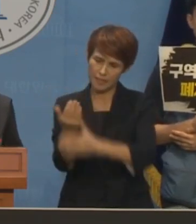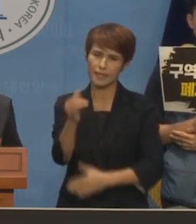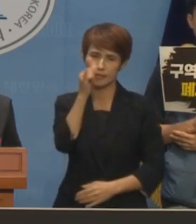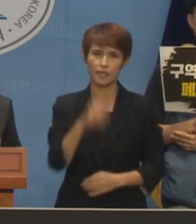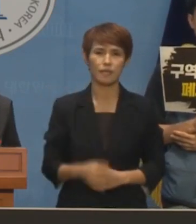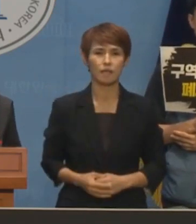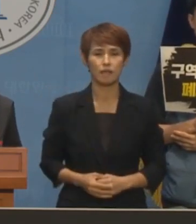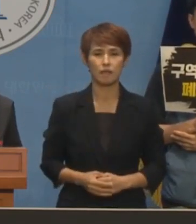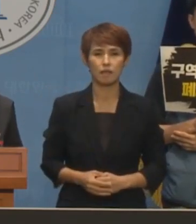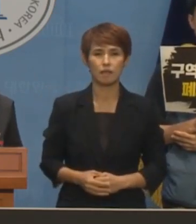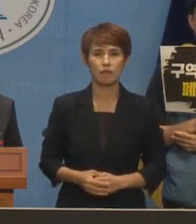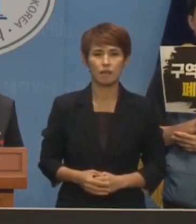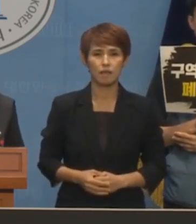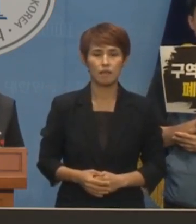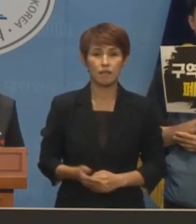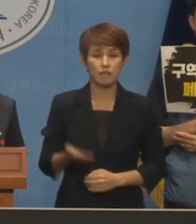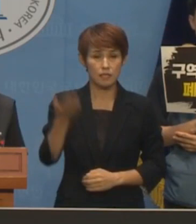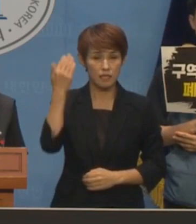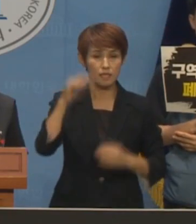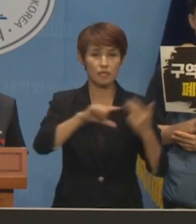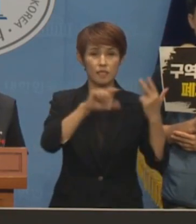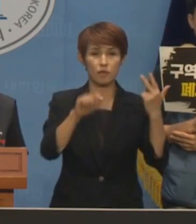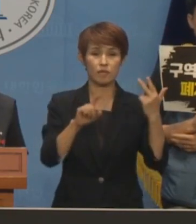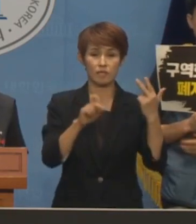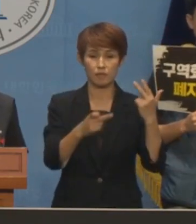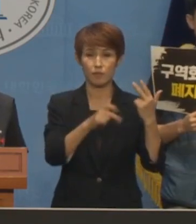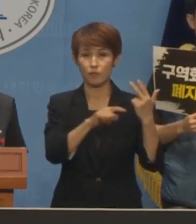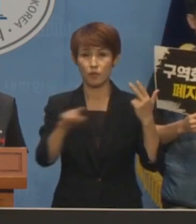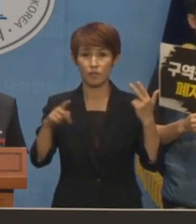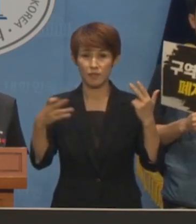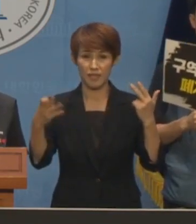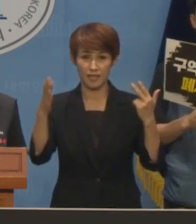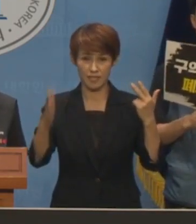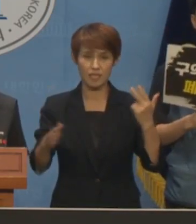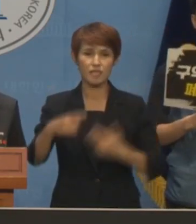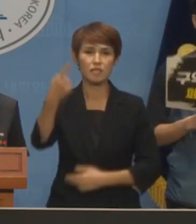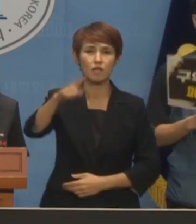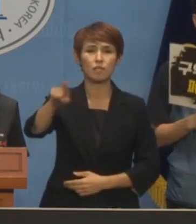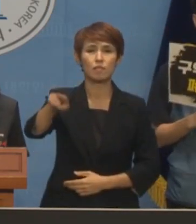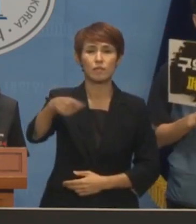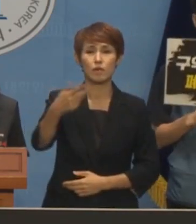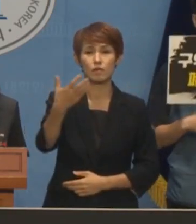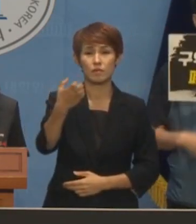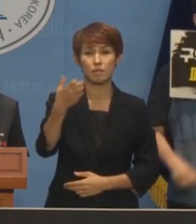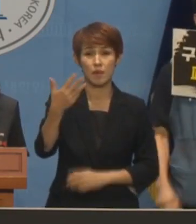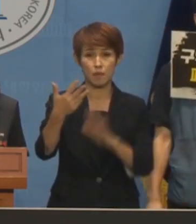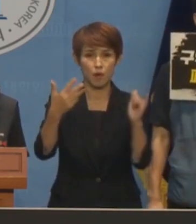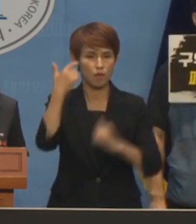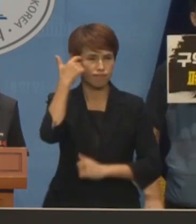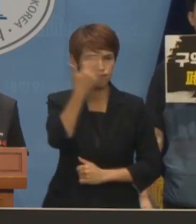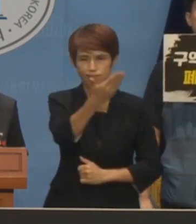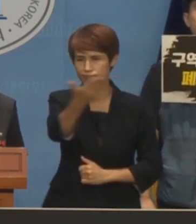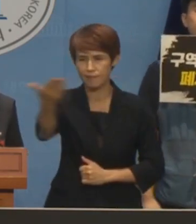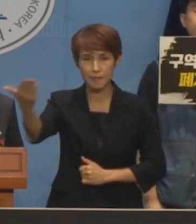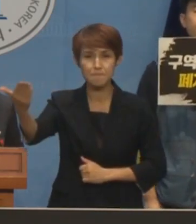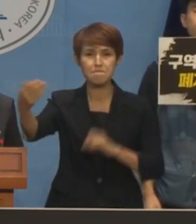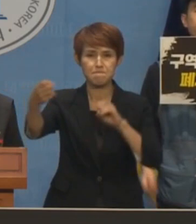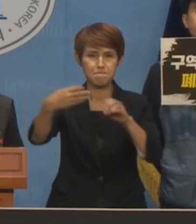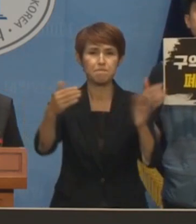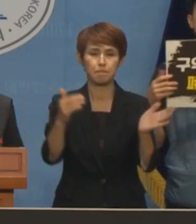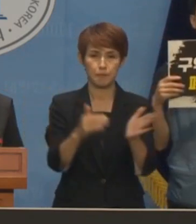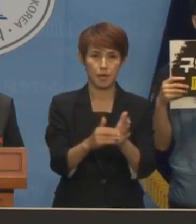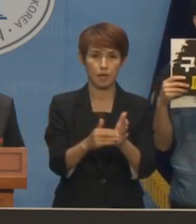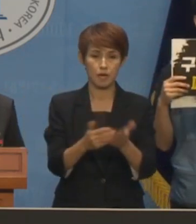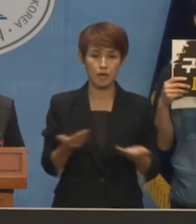지난 7월 12일부터 14일 까지 118명의 이동 노동자들을 대상으로 설문 조사를 하였습니다